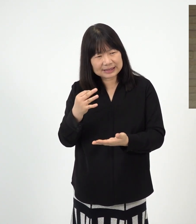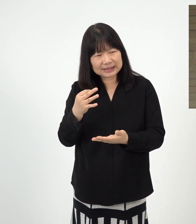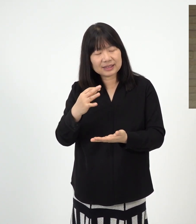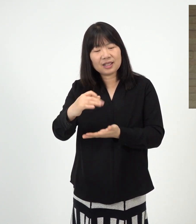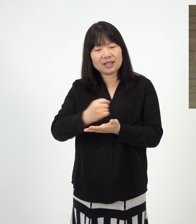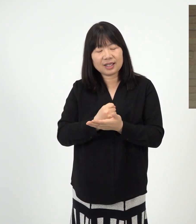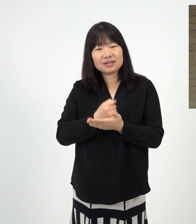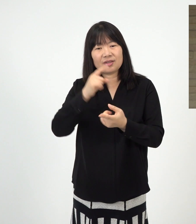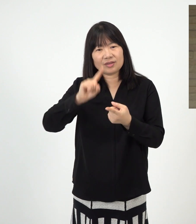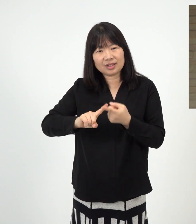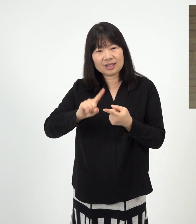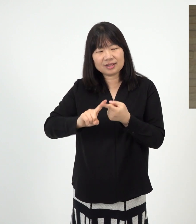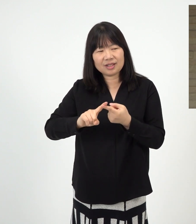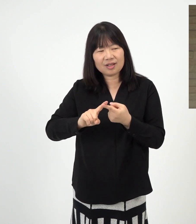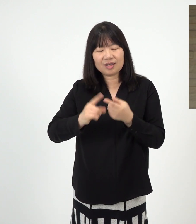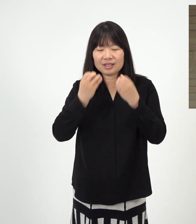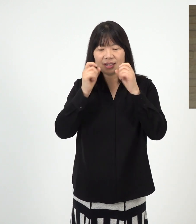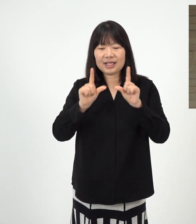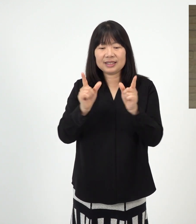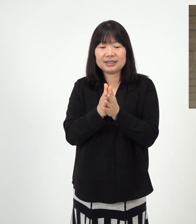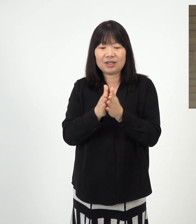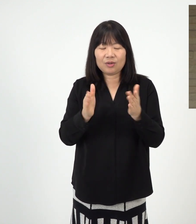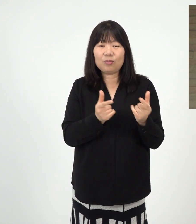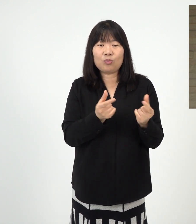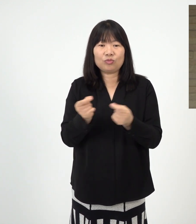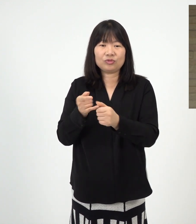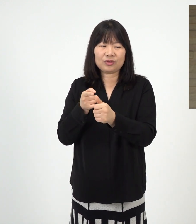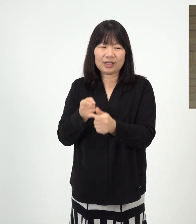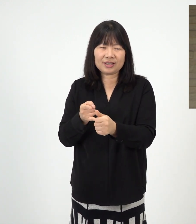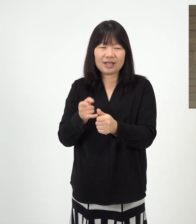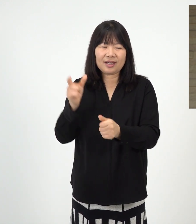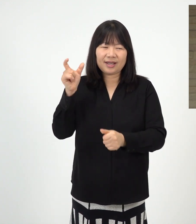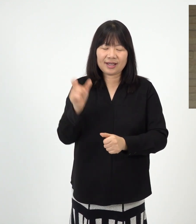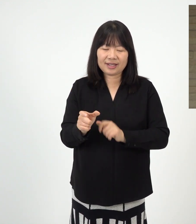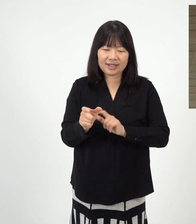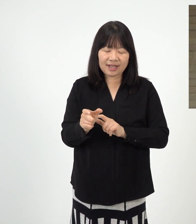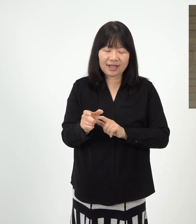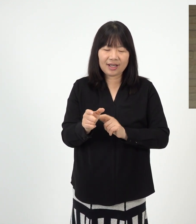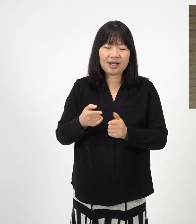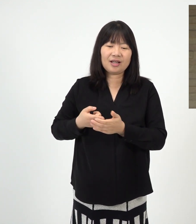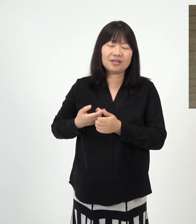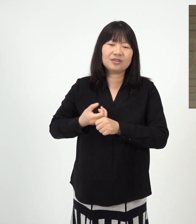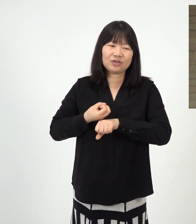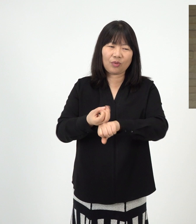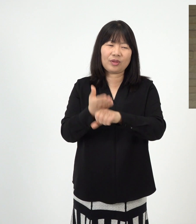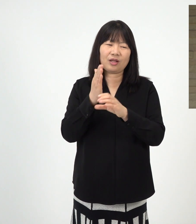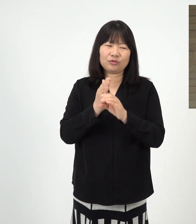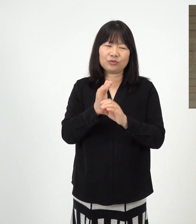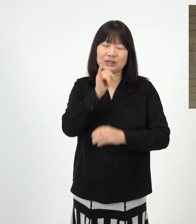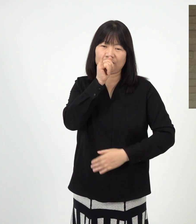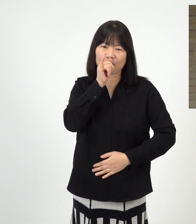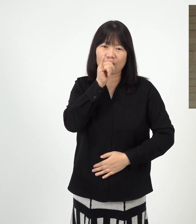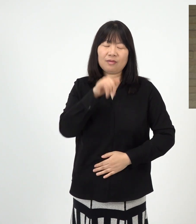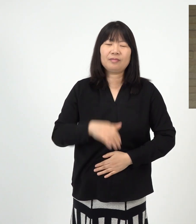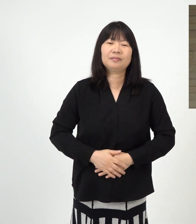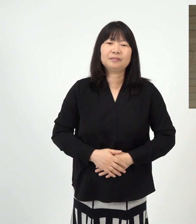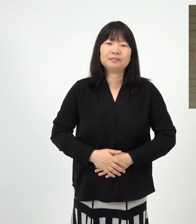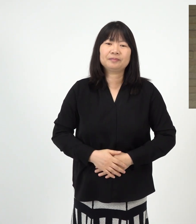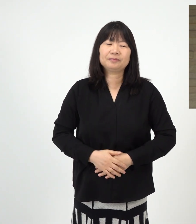가질 것을 새해를 시작하는 우리 모두에게 강력하게 요구하는 것입니다. 이것은